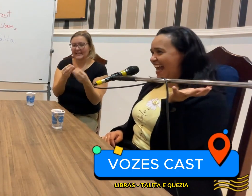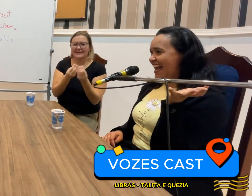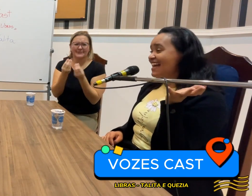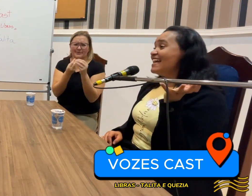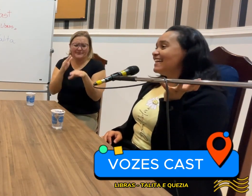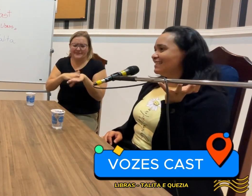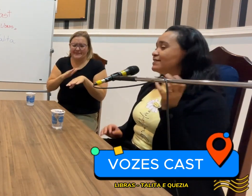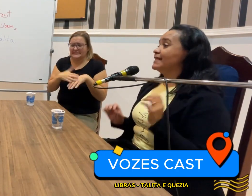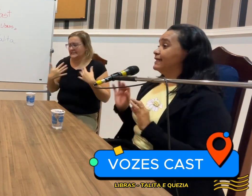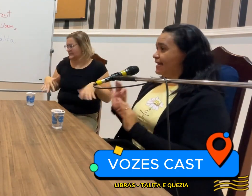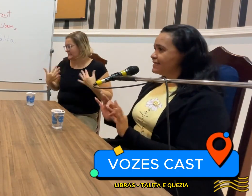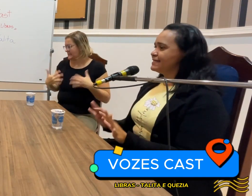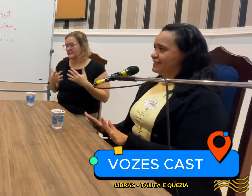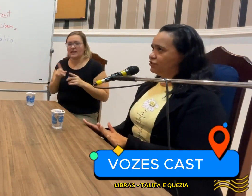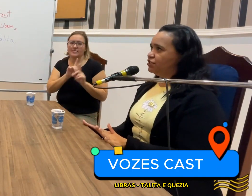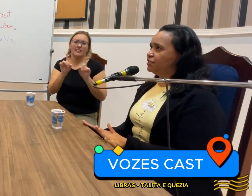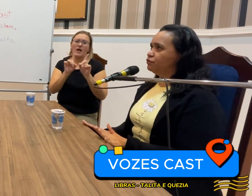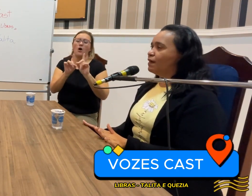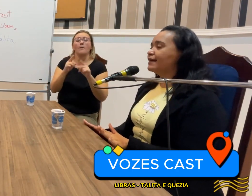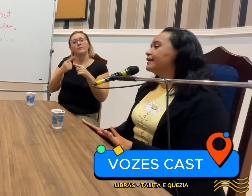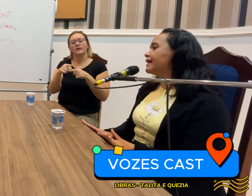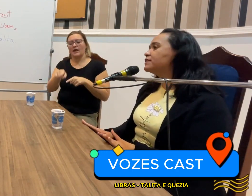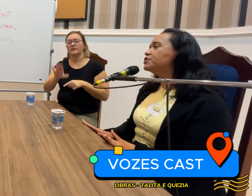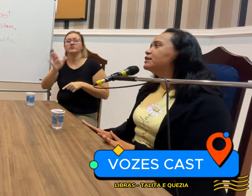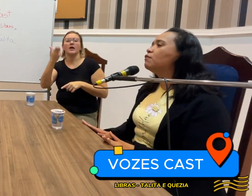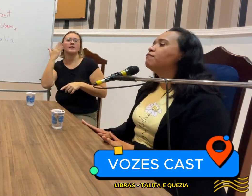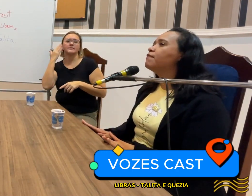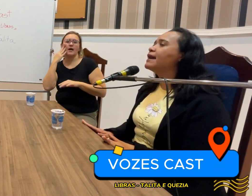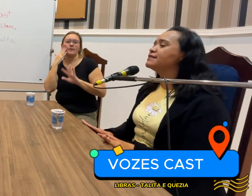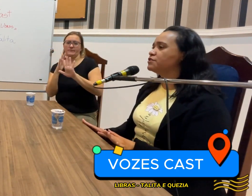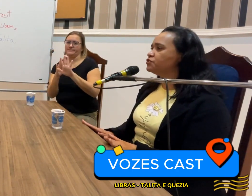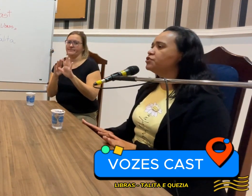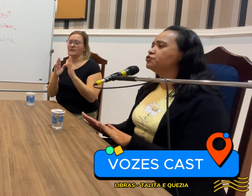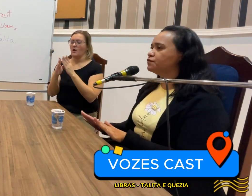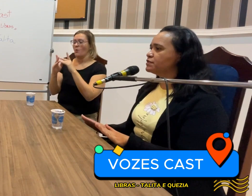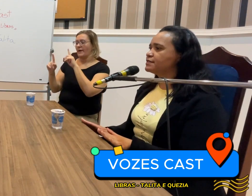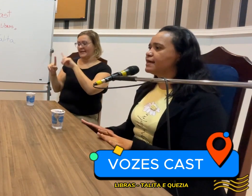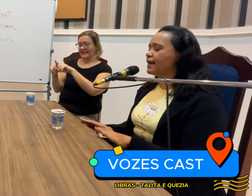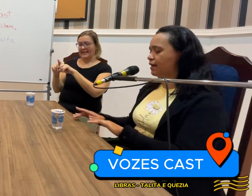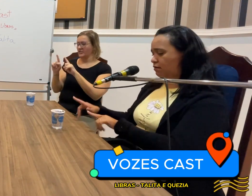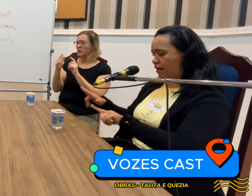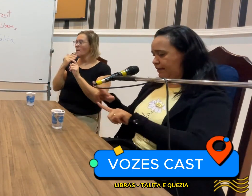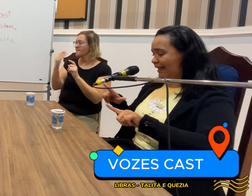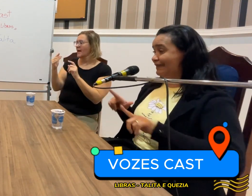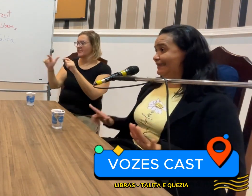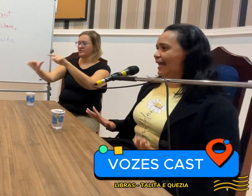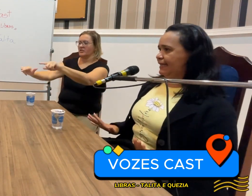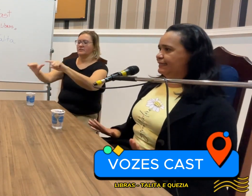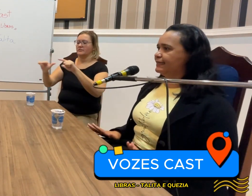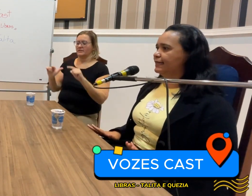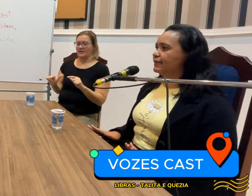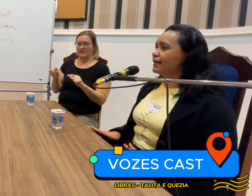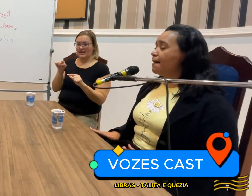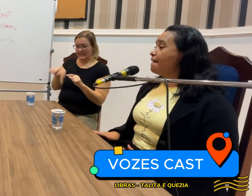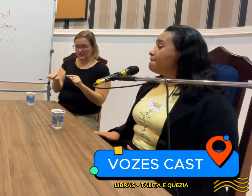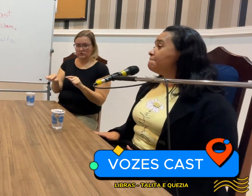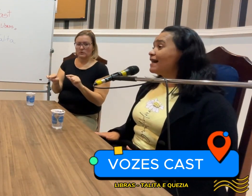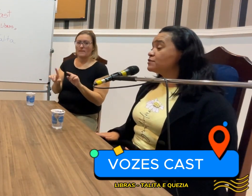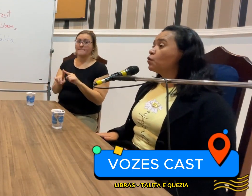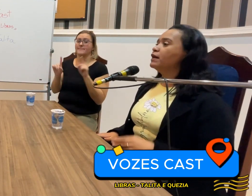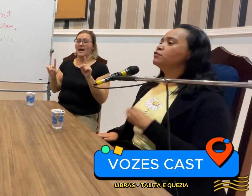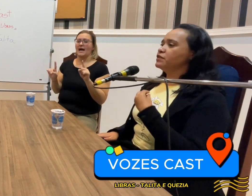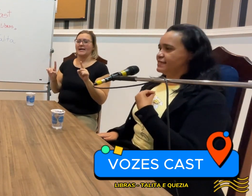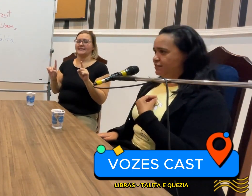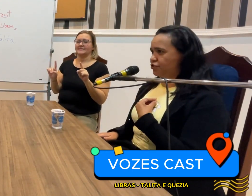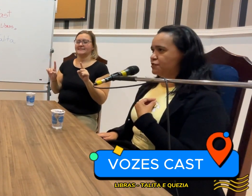preparo. Exatamente. Então, assim, nesse sentido, a igreja não vai exigir de você aquela técnica.